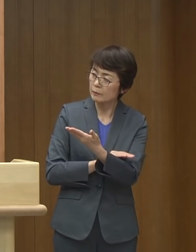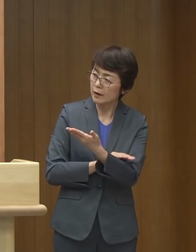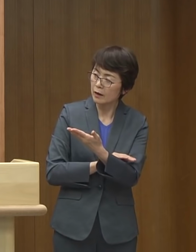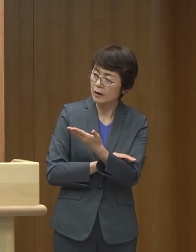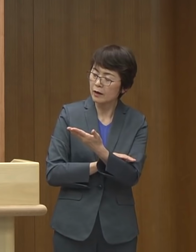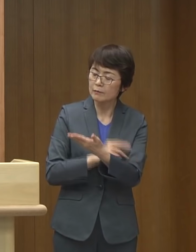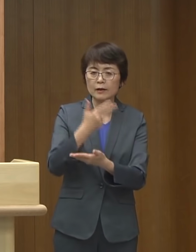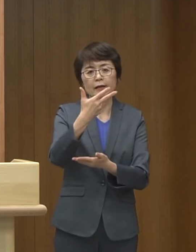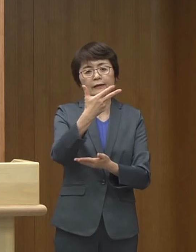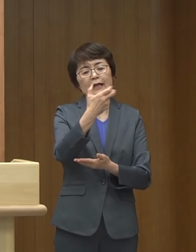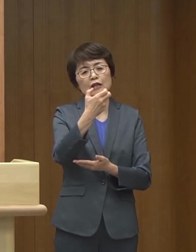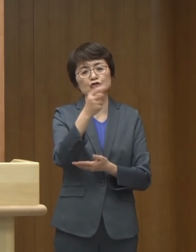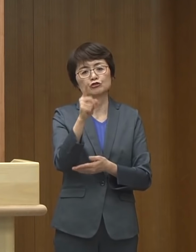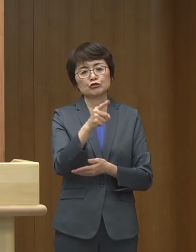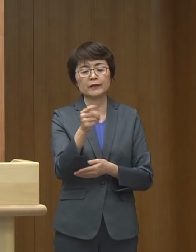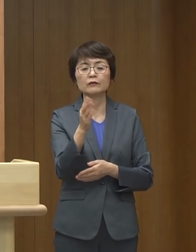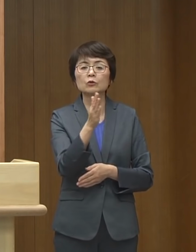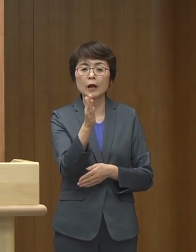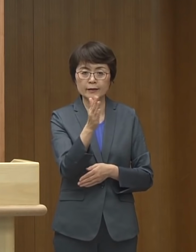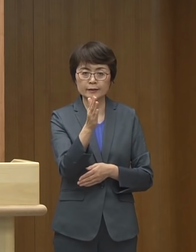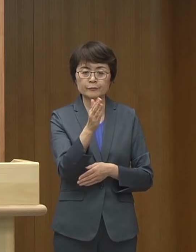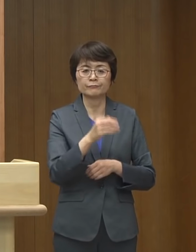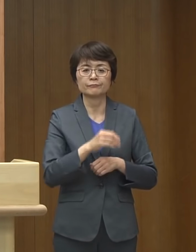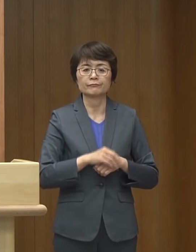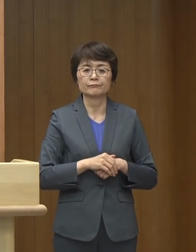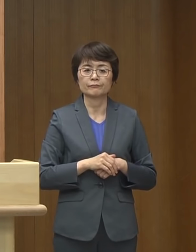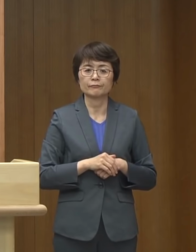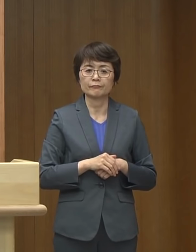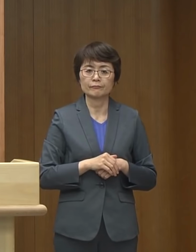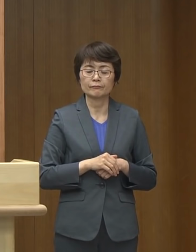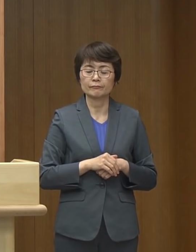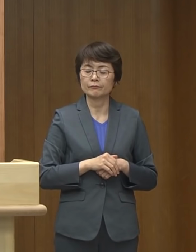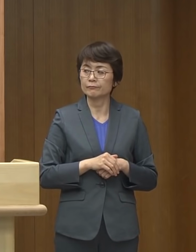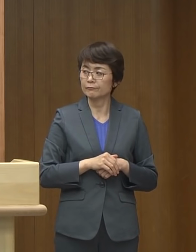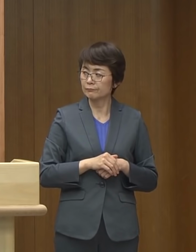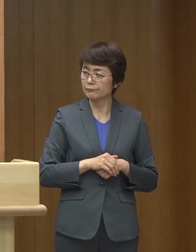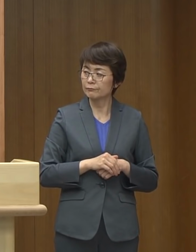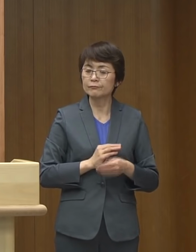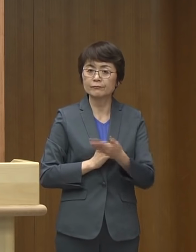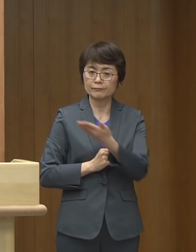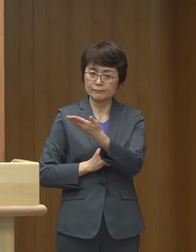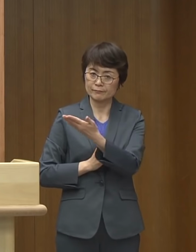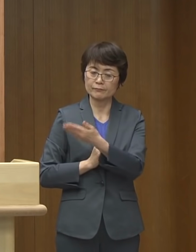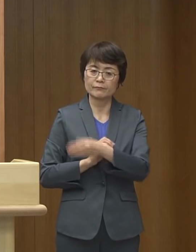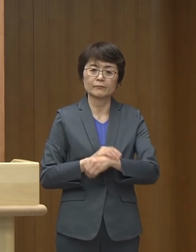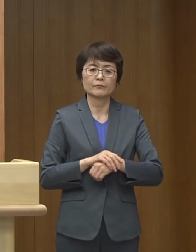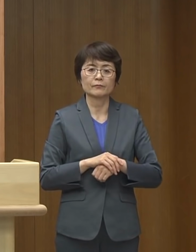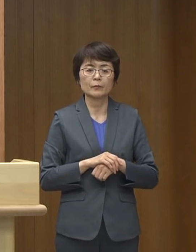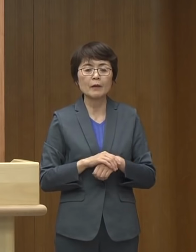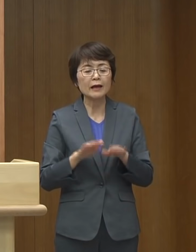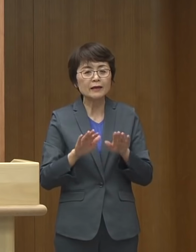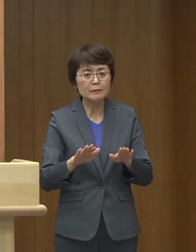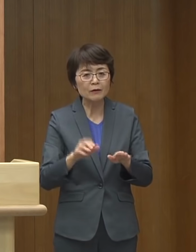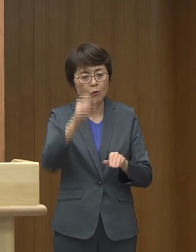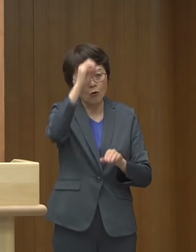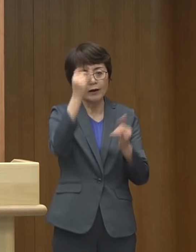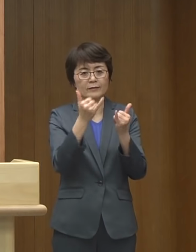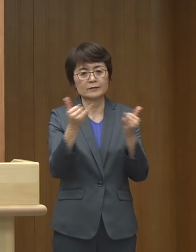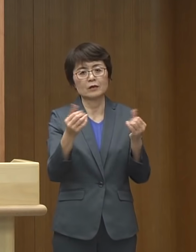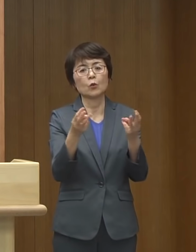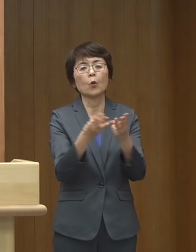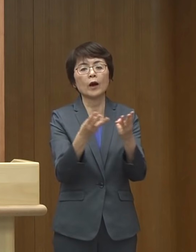と70名だでございますけれども、そちらがこの、部分になります。これが現在患者数です